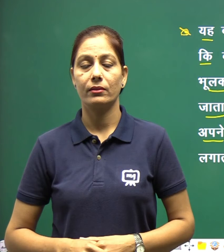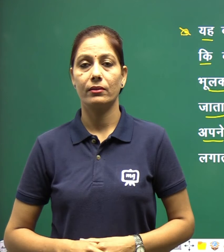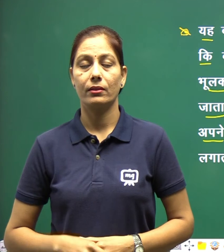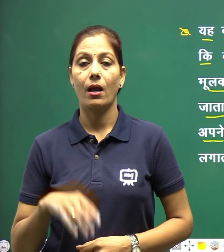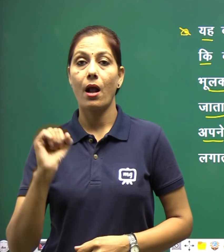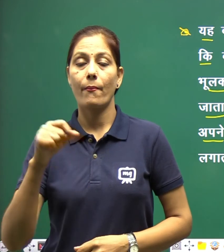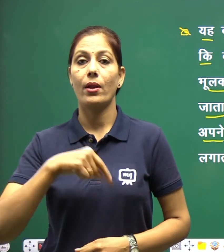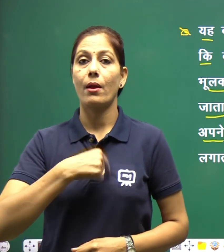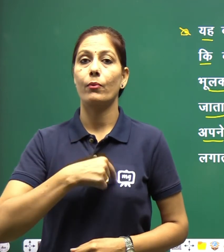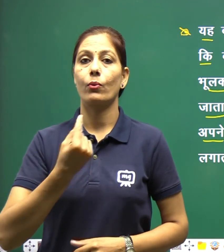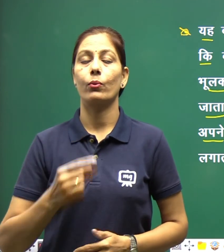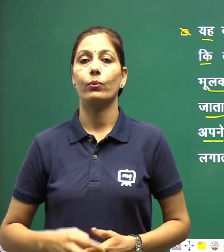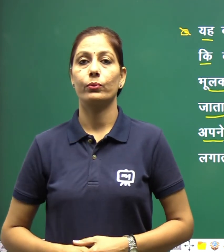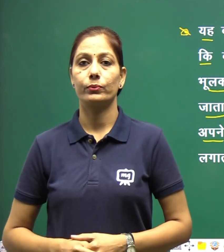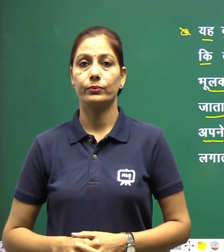अपने आप को